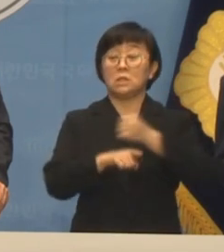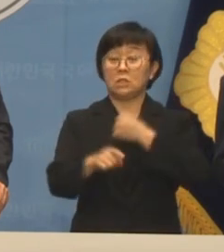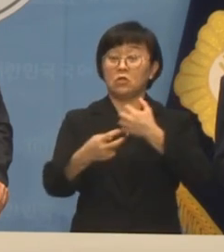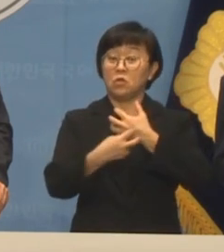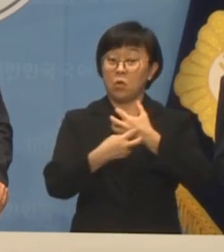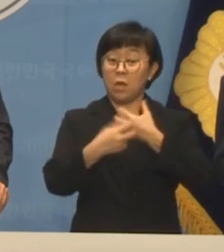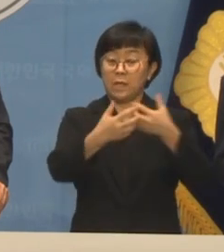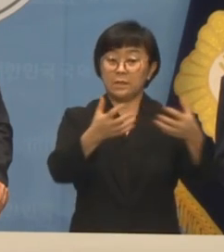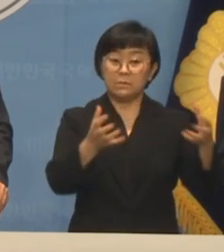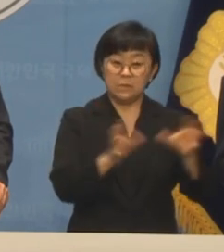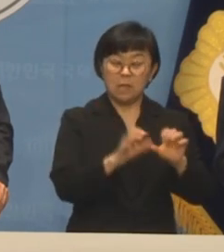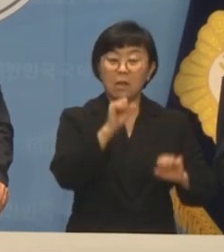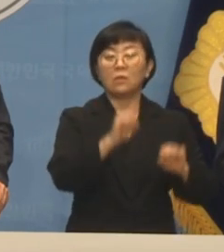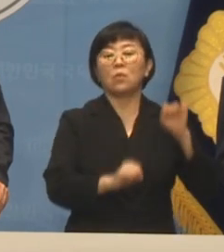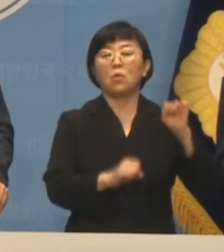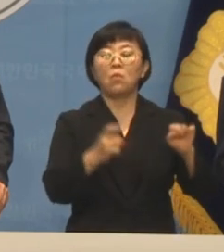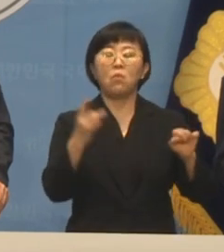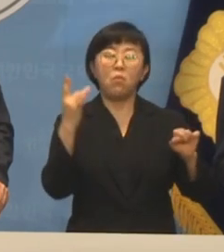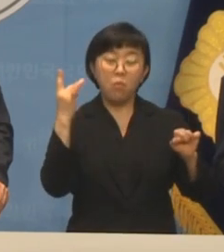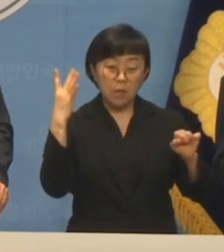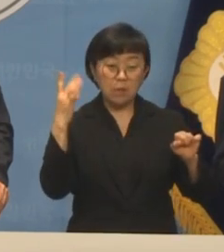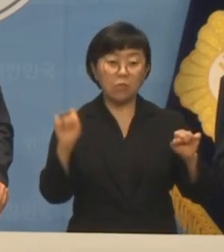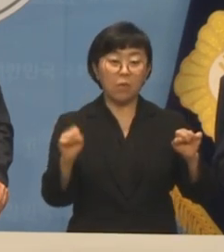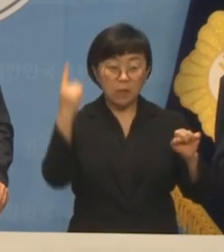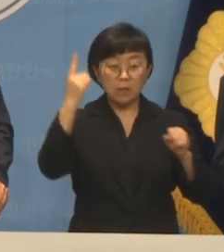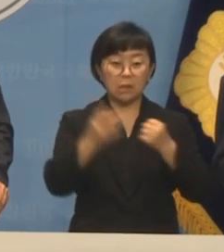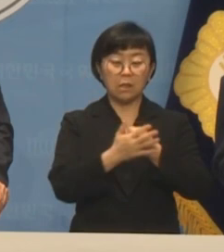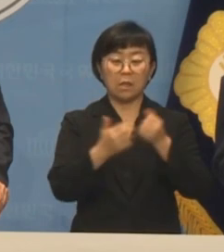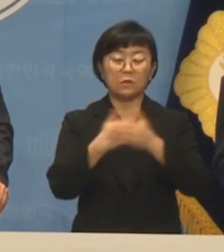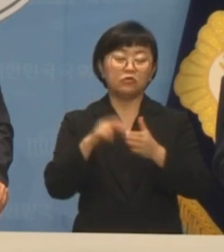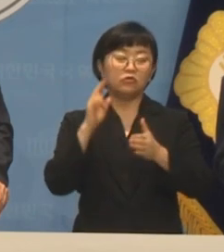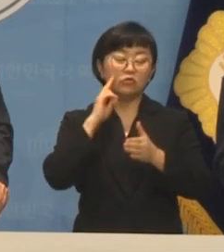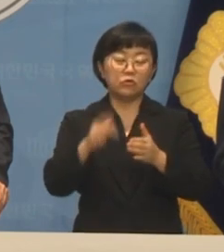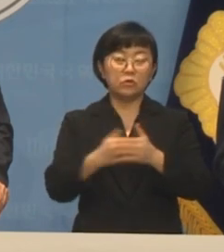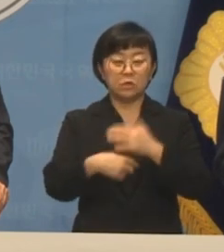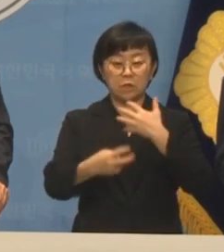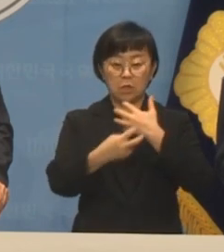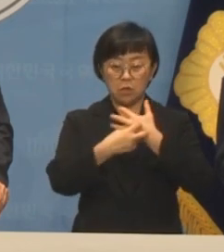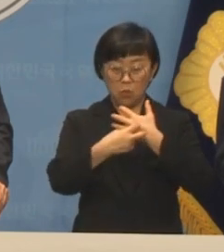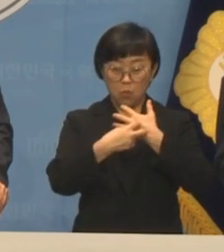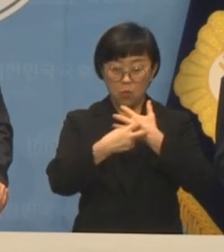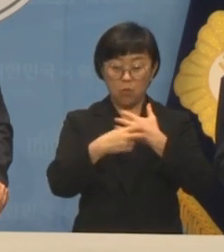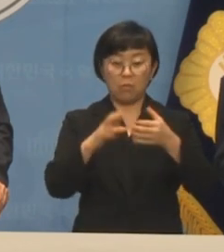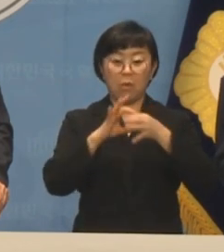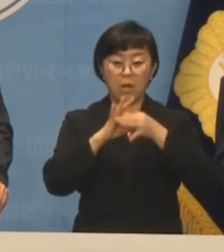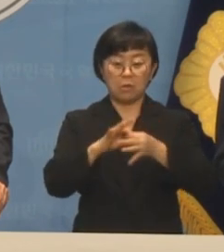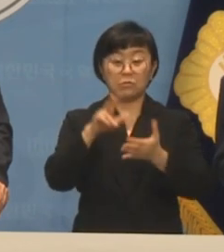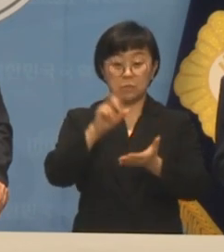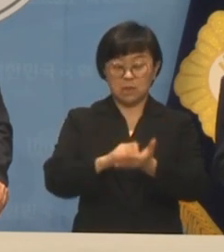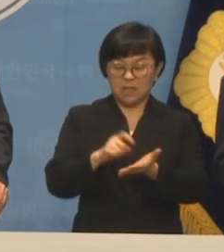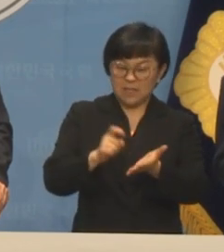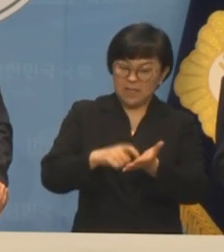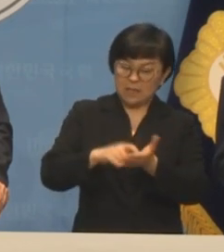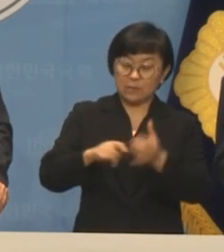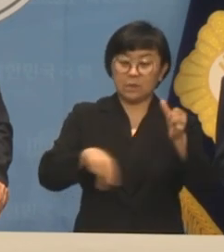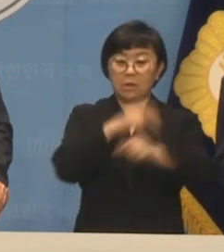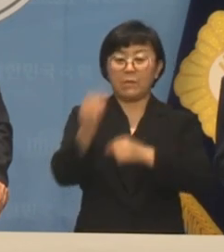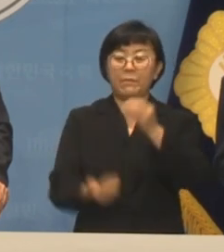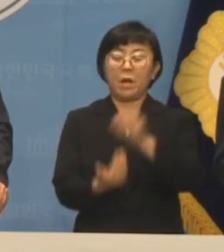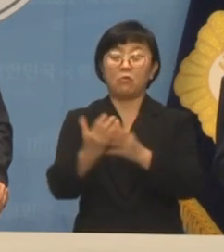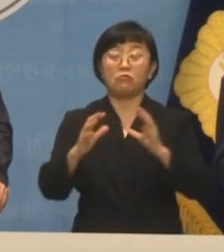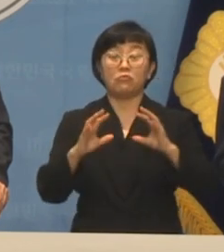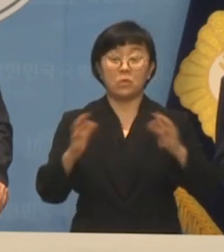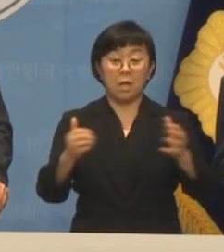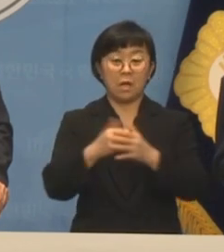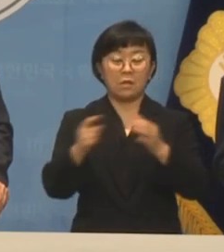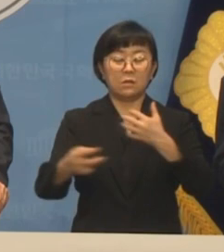의료계의 집단 행동으로 인해서 중증 응급 의료의 공백이 우려되는 것도 위급시 국가가 가용할